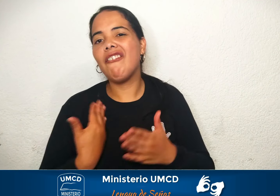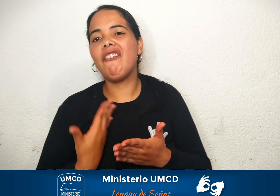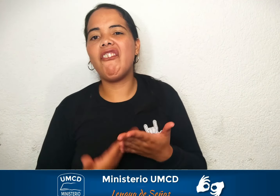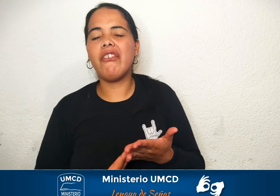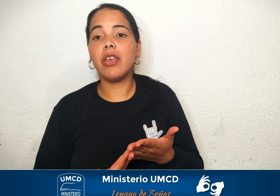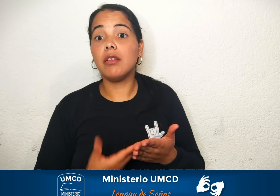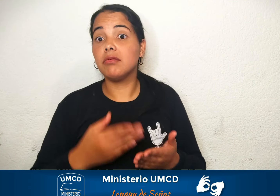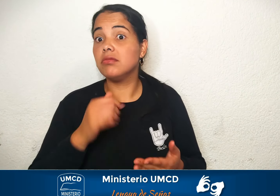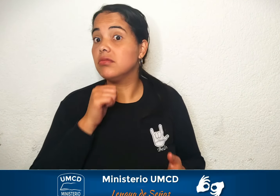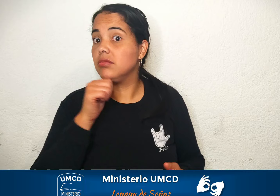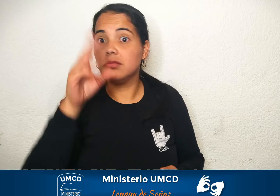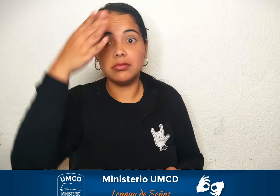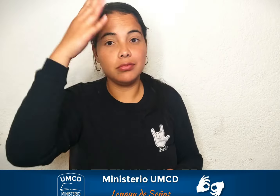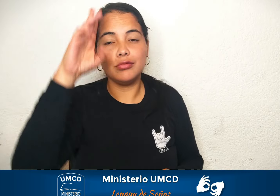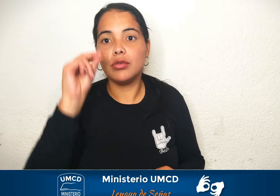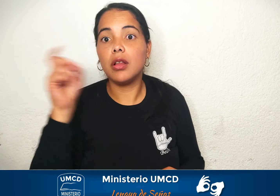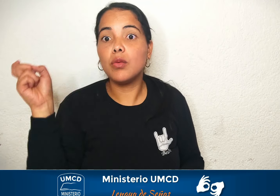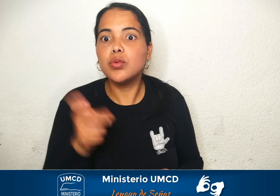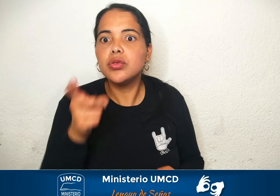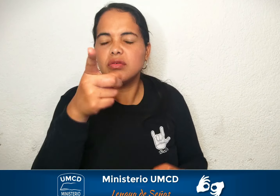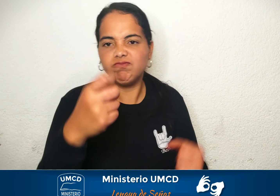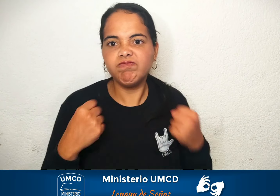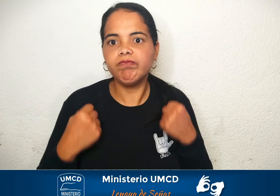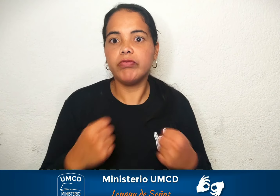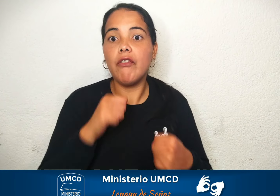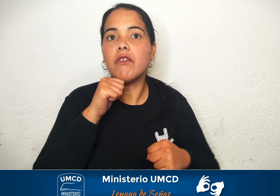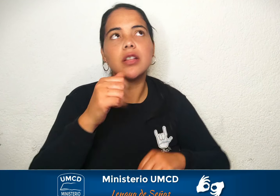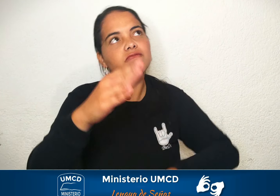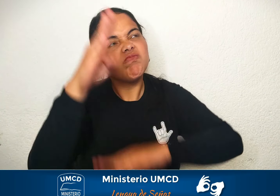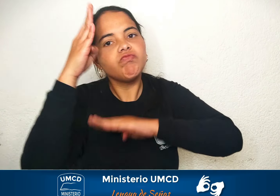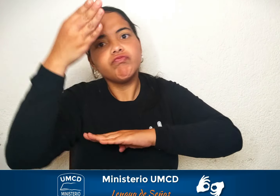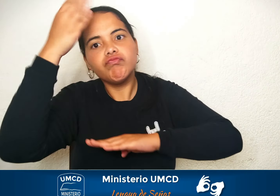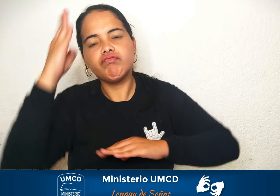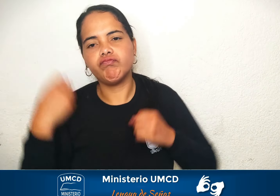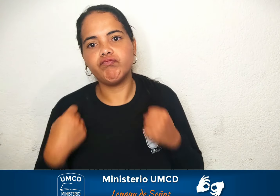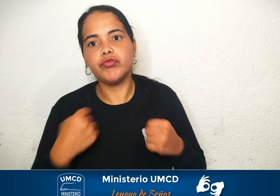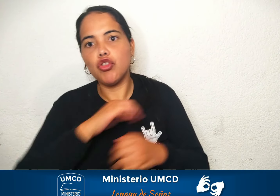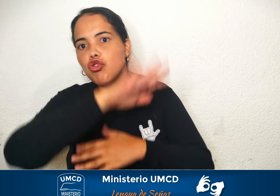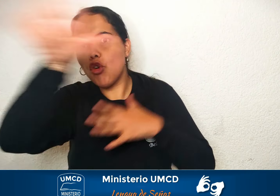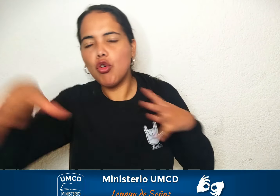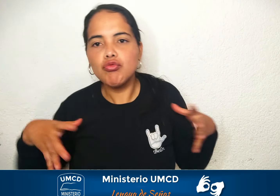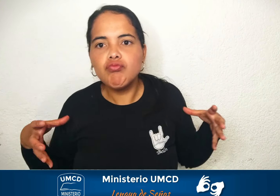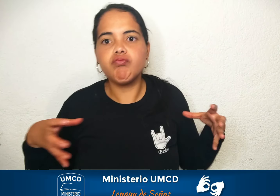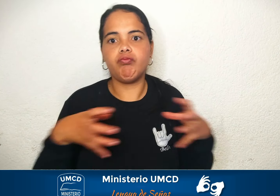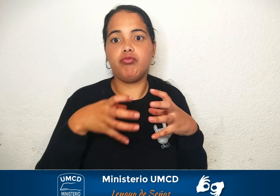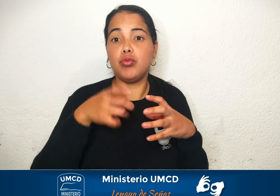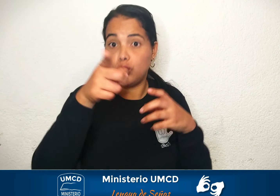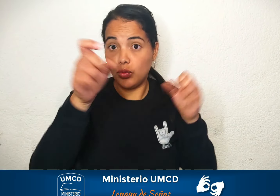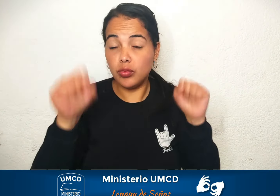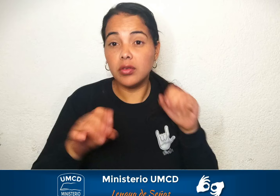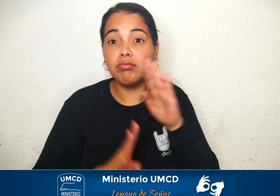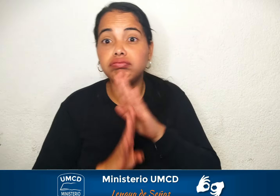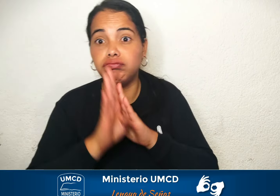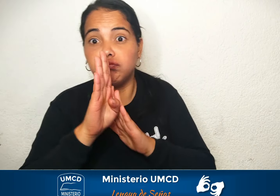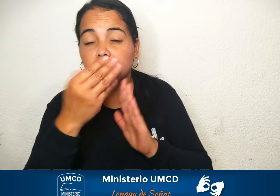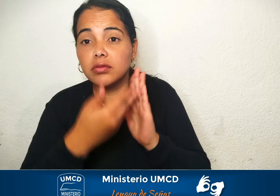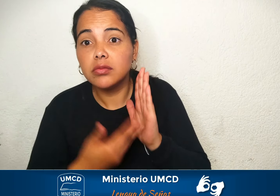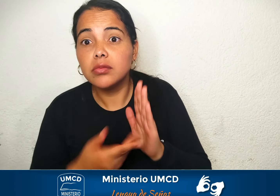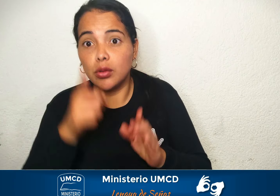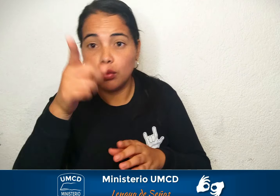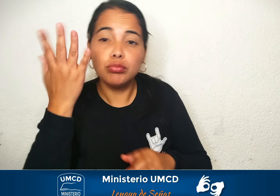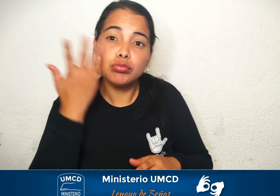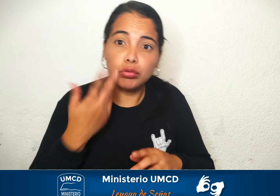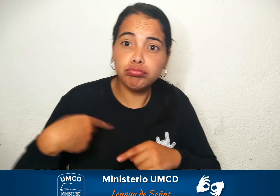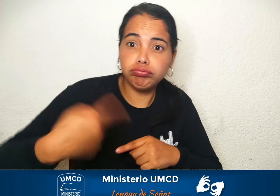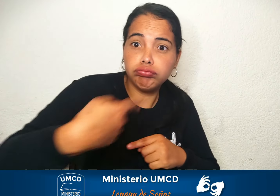muchas personas no han crecido porque tampoco se comprometen en una iglesia. ¿Está creciendo? ¿Está